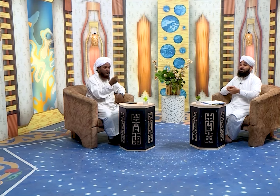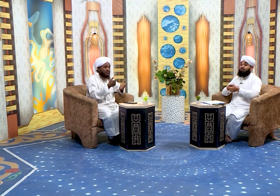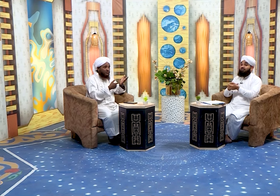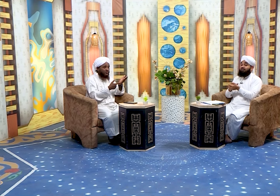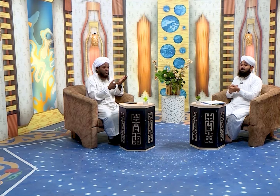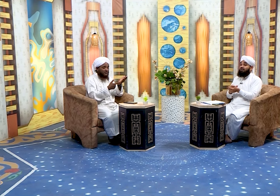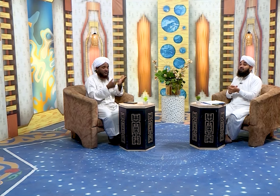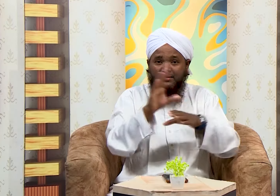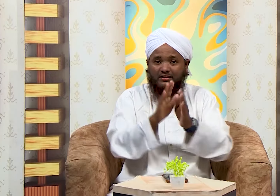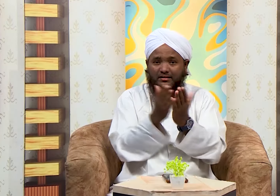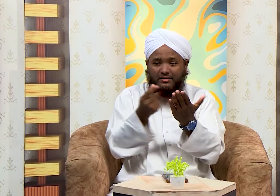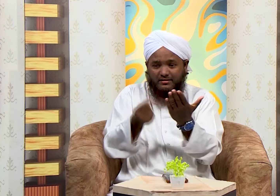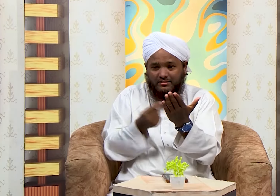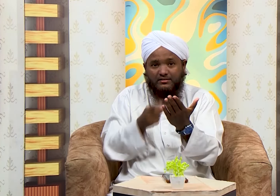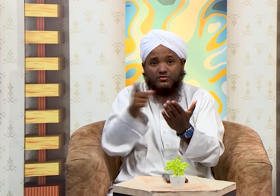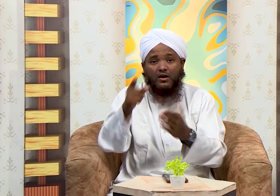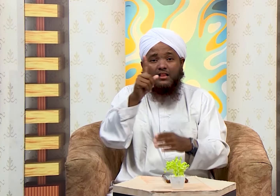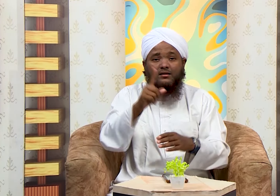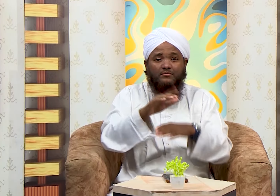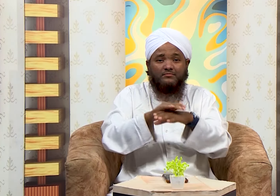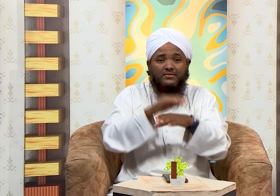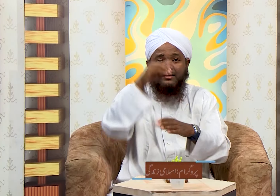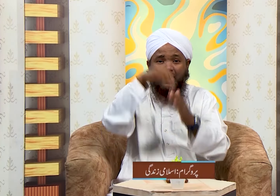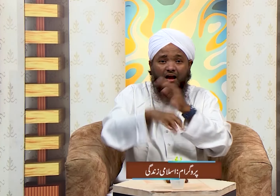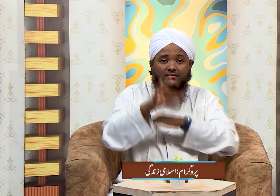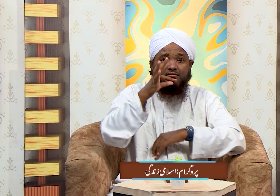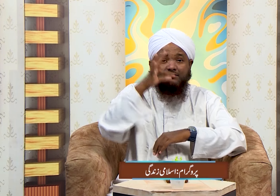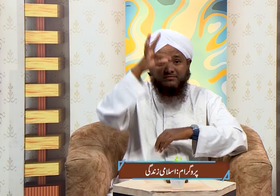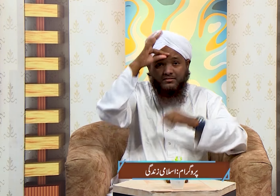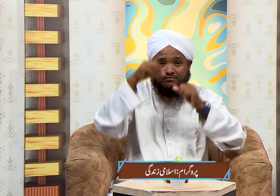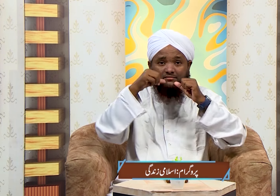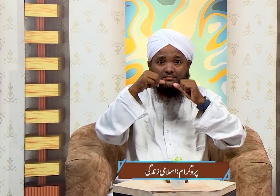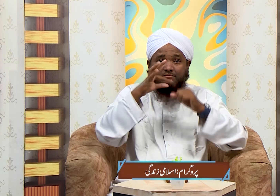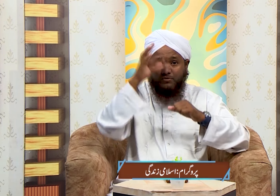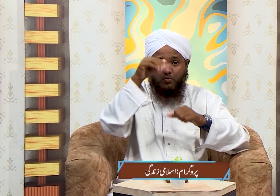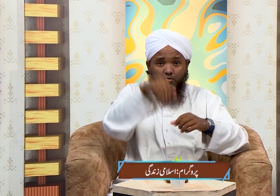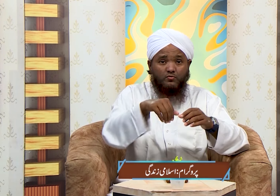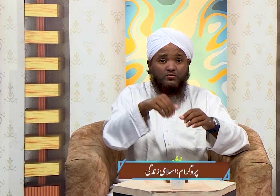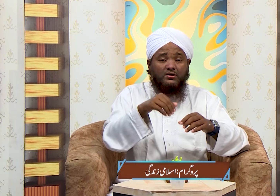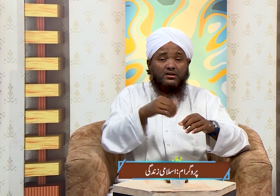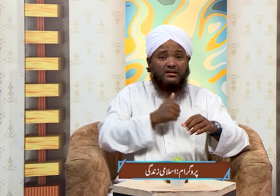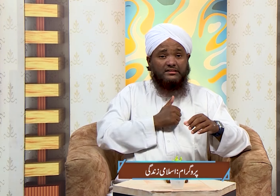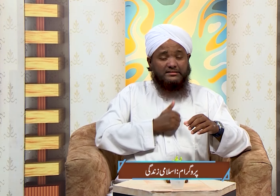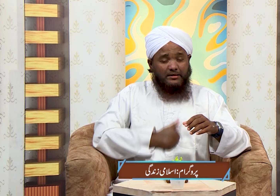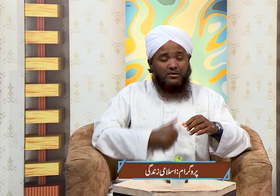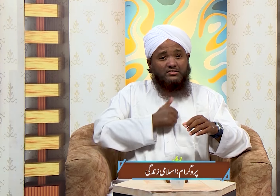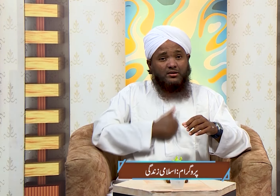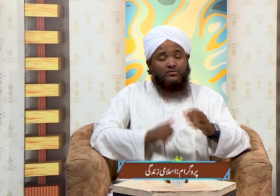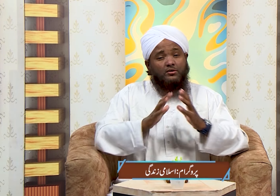نشانیاں لکھی تھیں کہ جو اللہ پاک کے آخری نبی ہوں گے ان کا حلم ہمیشہ غالب رہے گا ان کا حلم ان کی برداشت